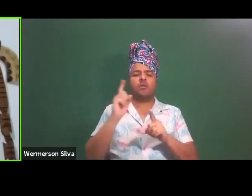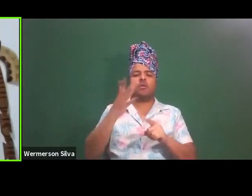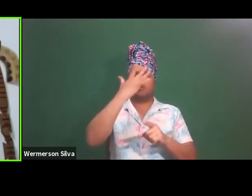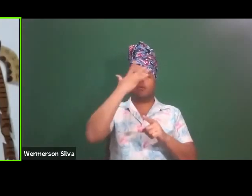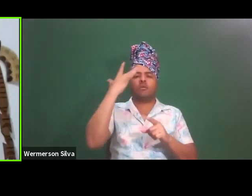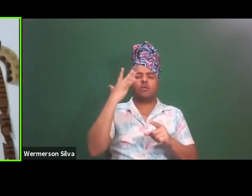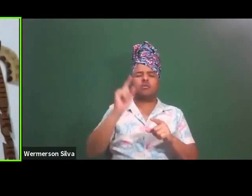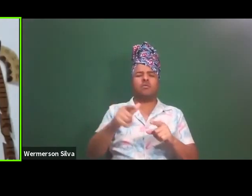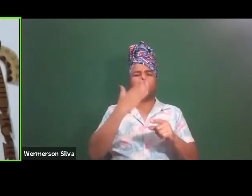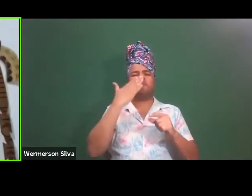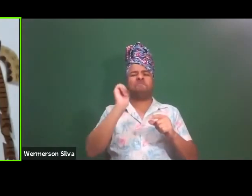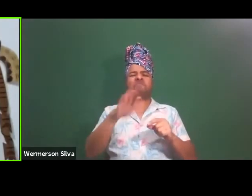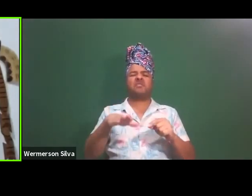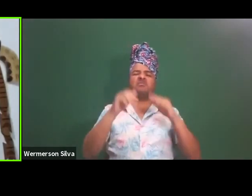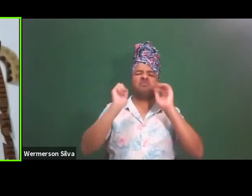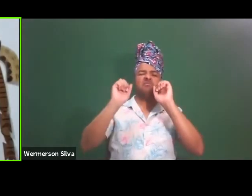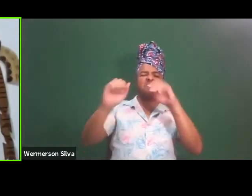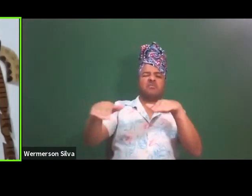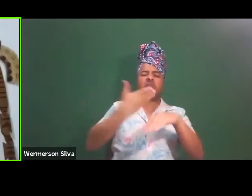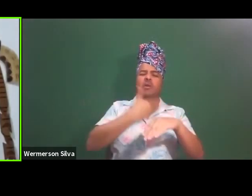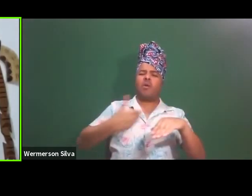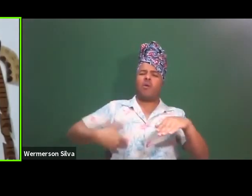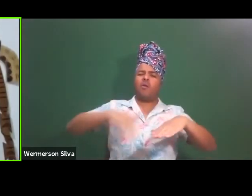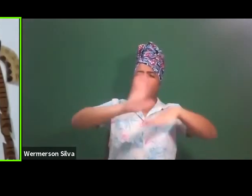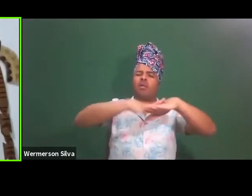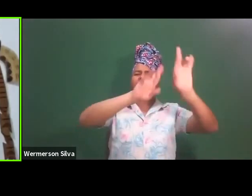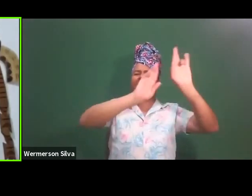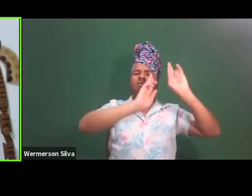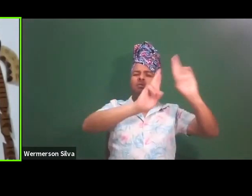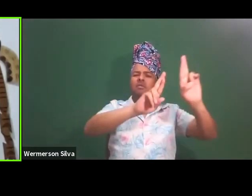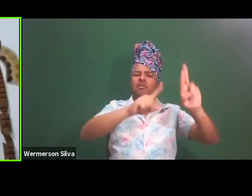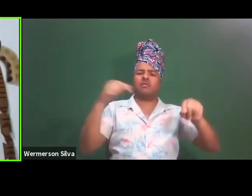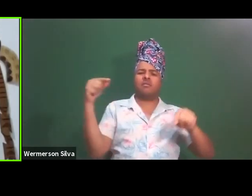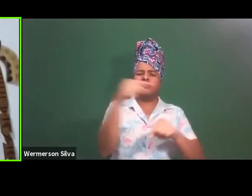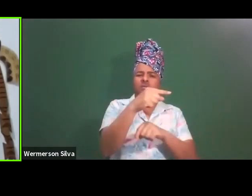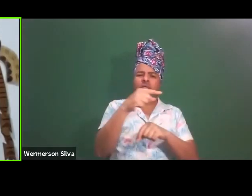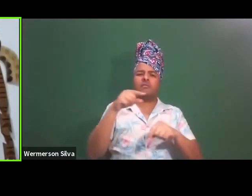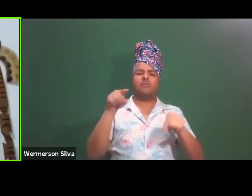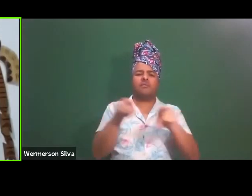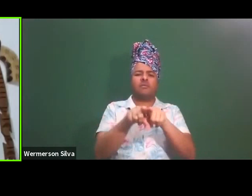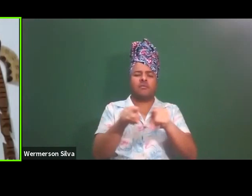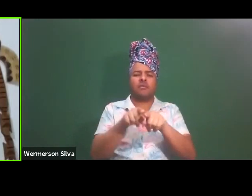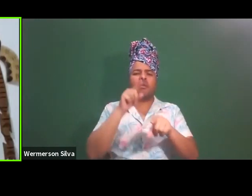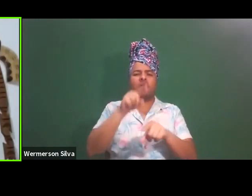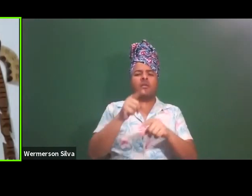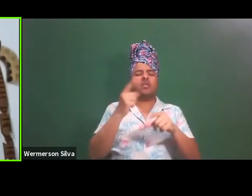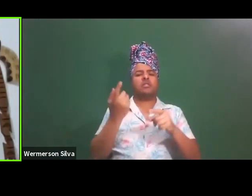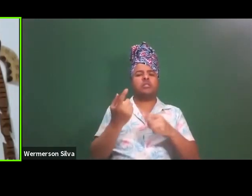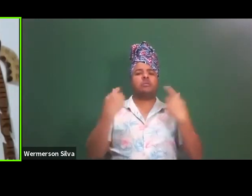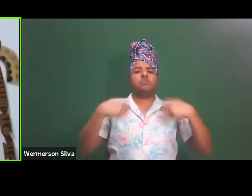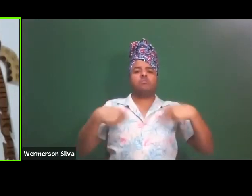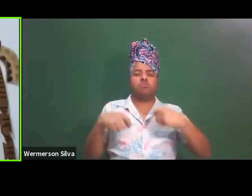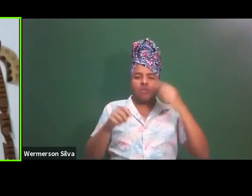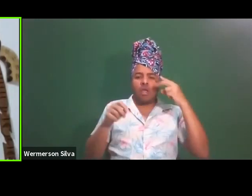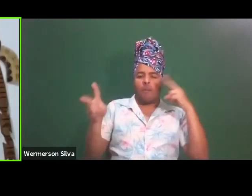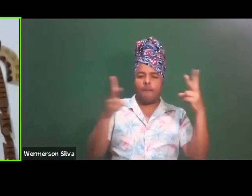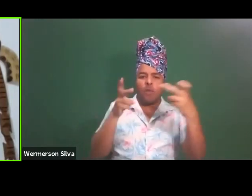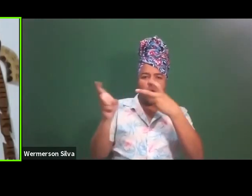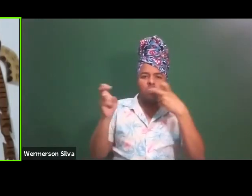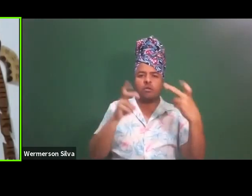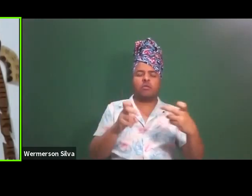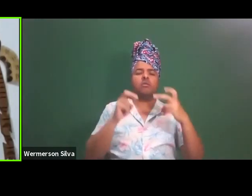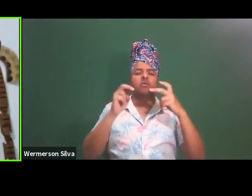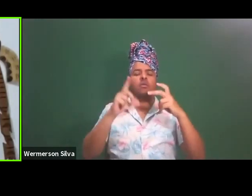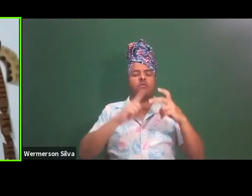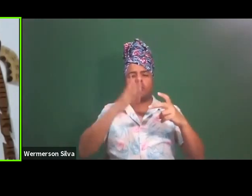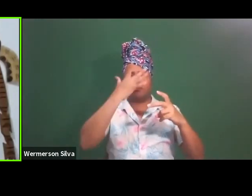pessoas, a insensibilidade desses governos de observar o ser